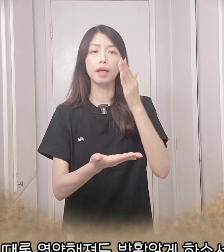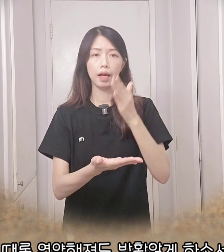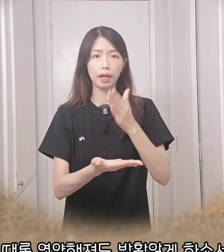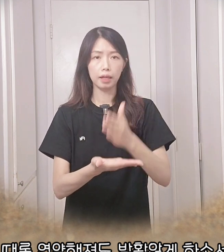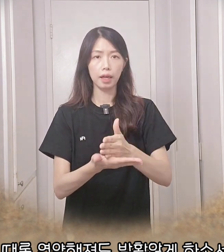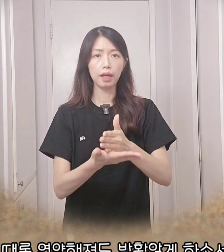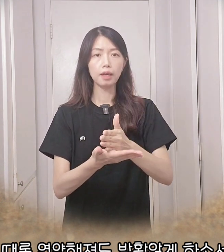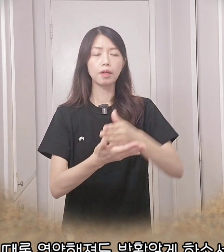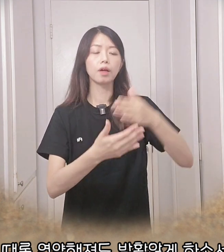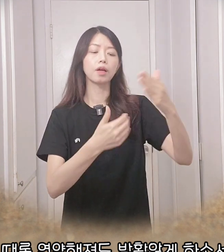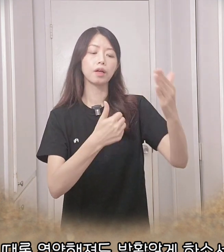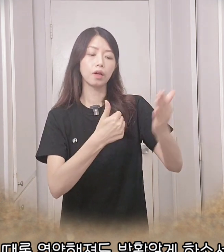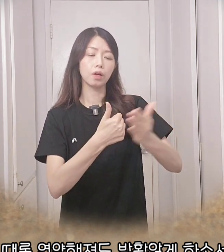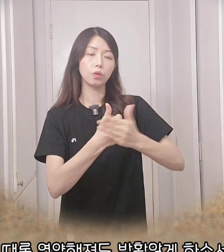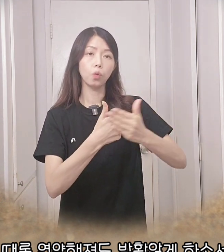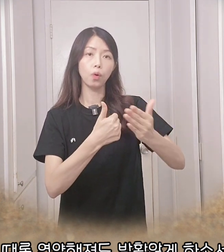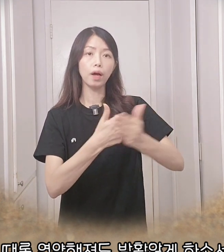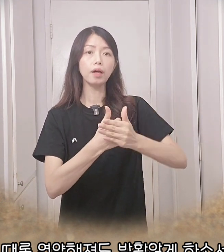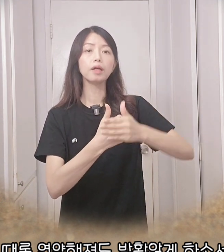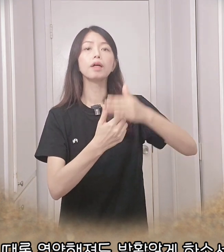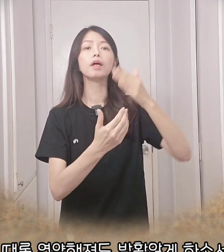방황하지 않게